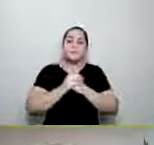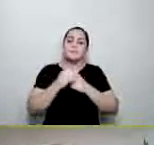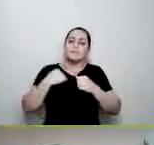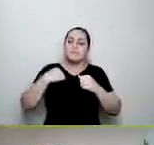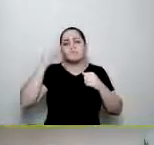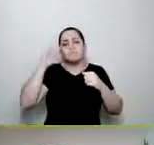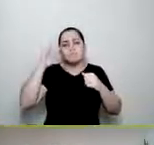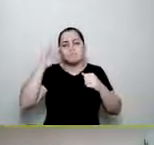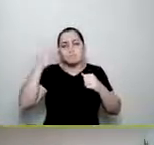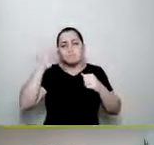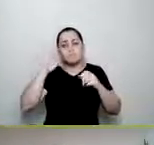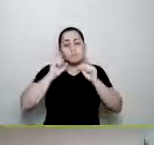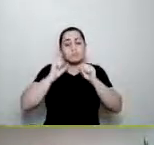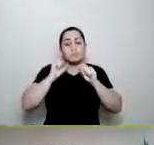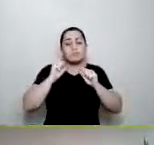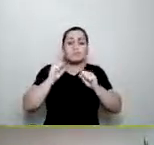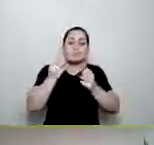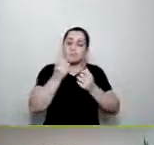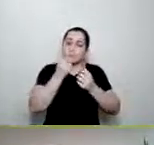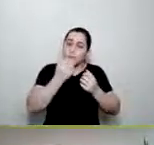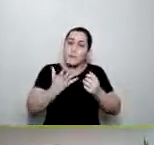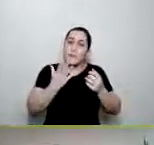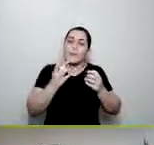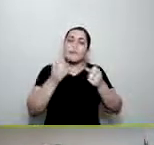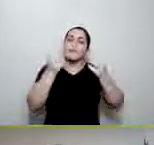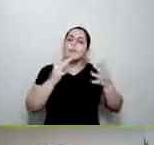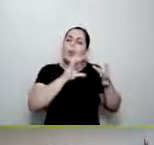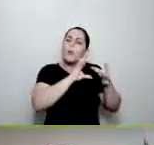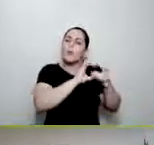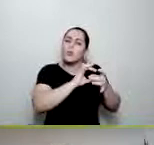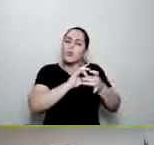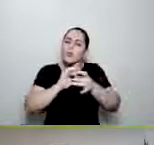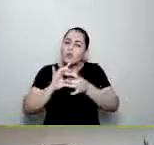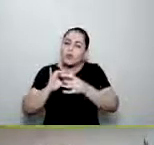talvez seria interessante contextualizar mais um pouquinho